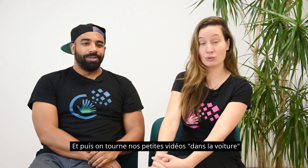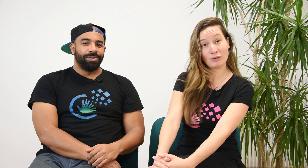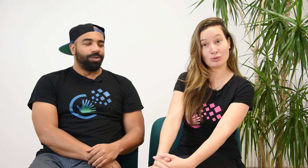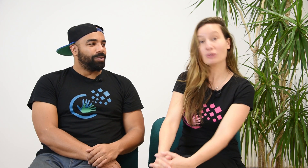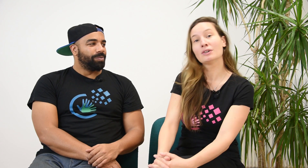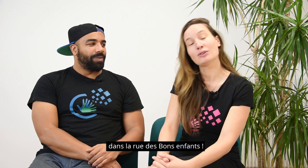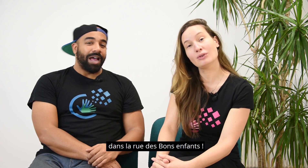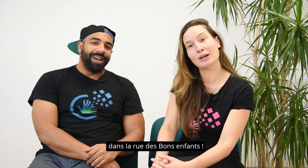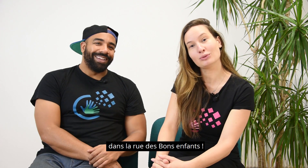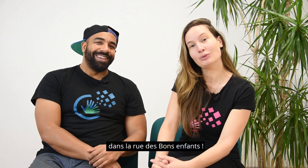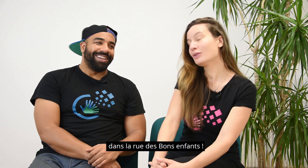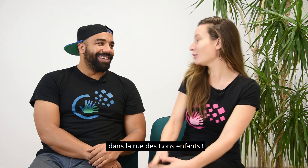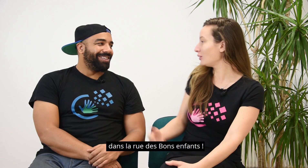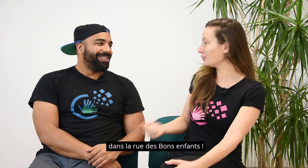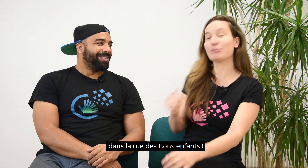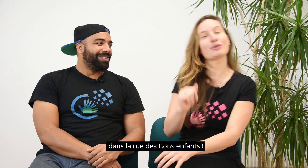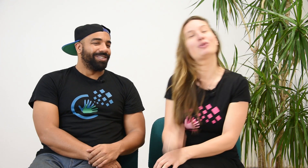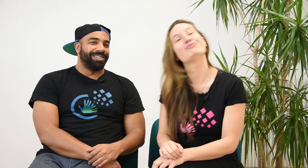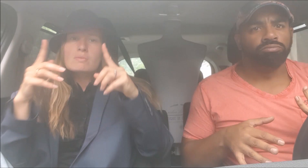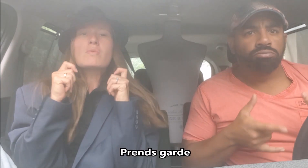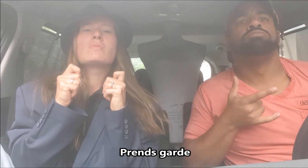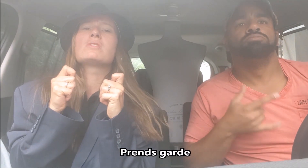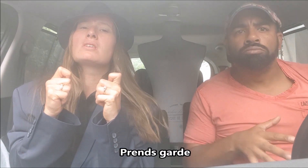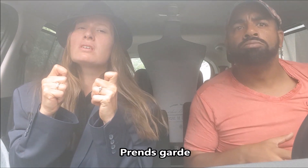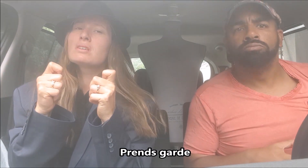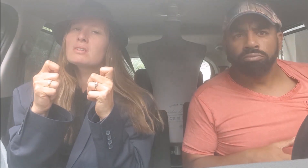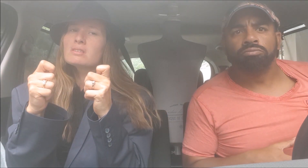la voiture, dans la rue, des bons enfants.